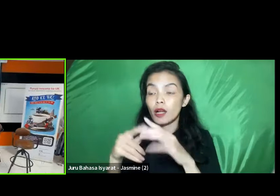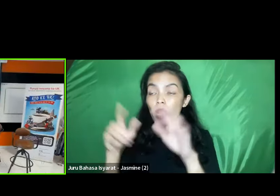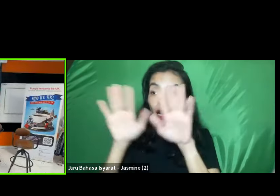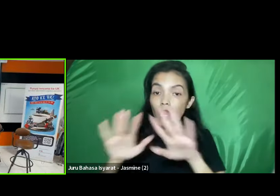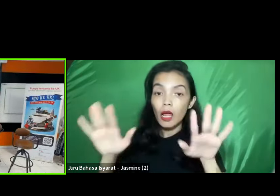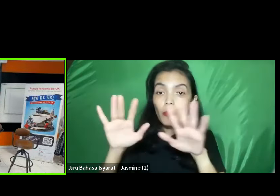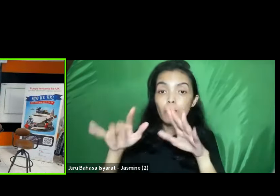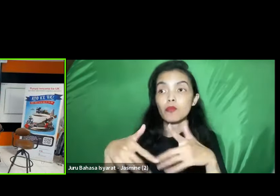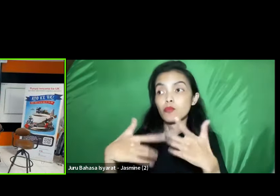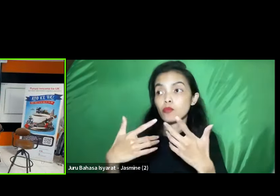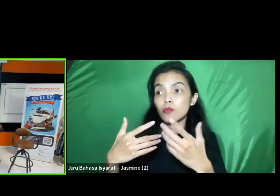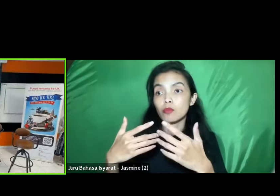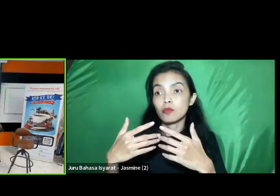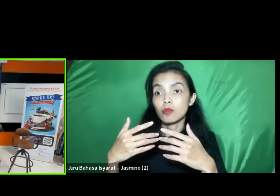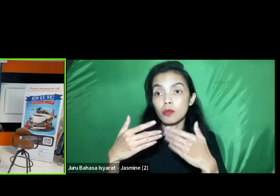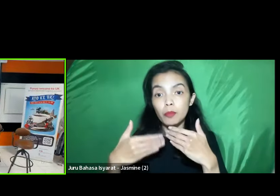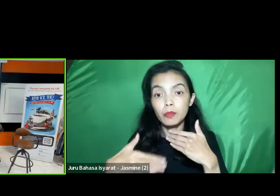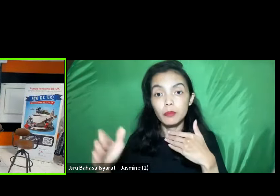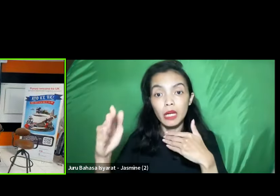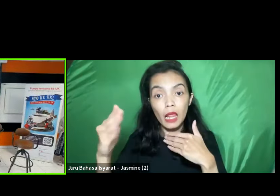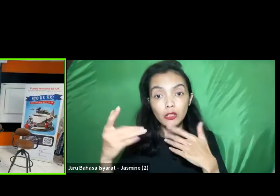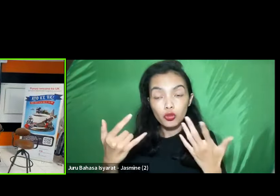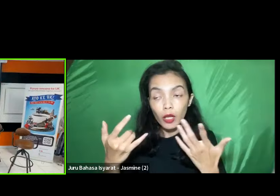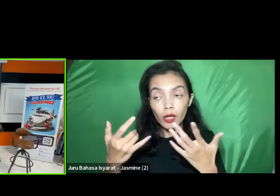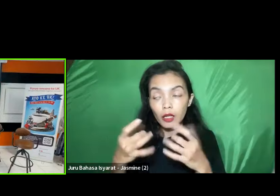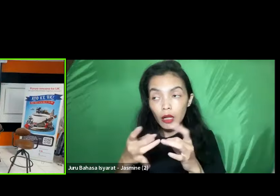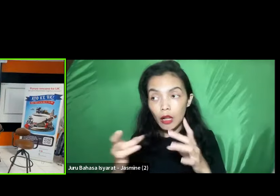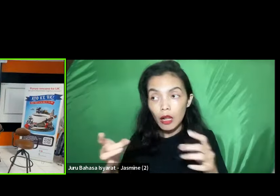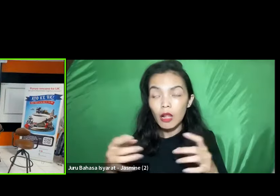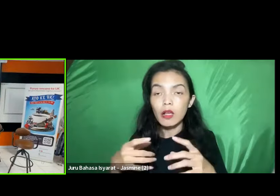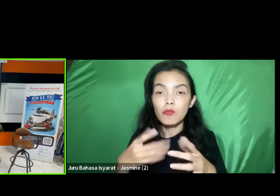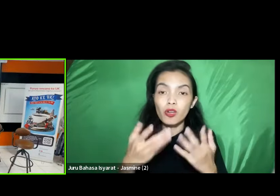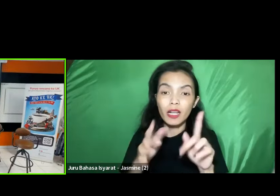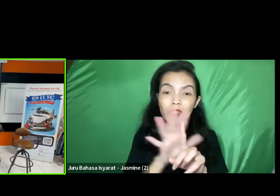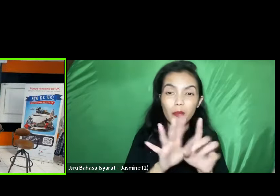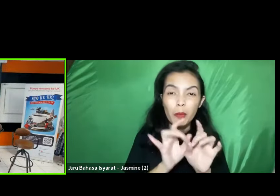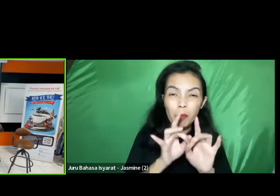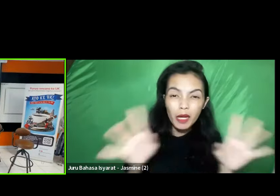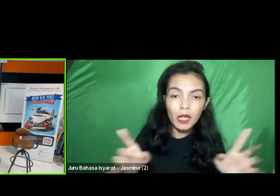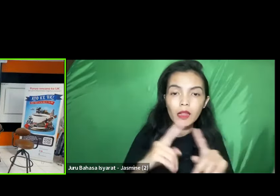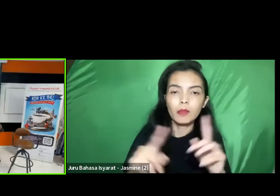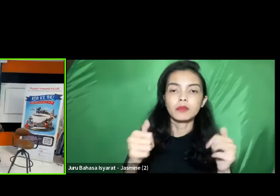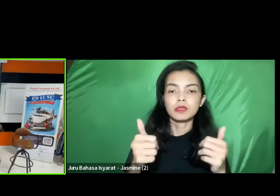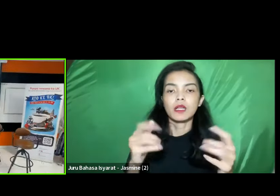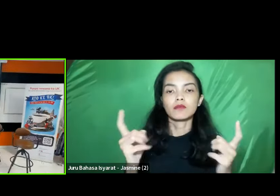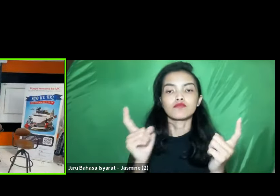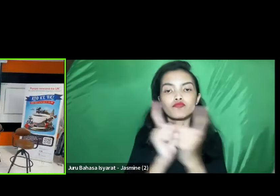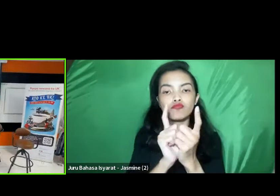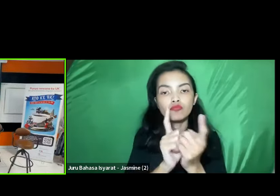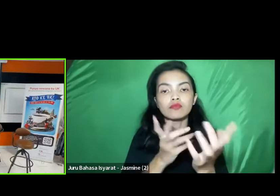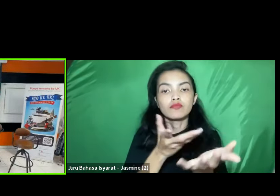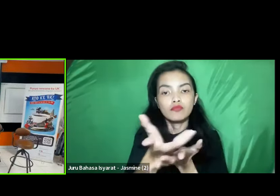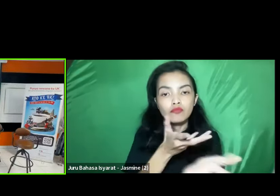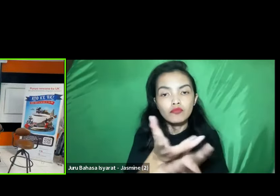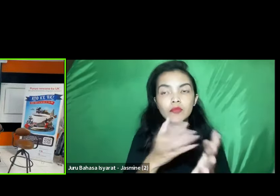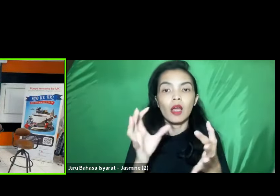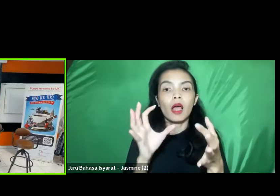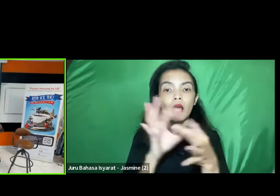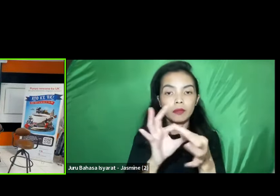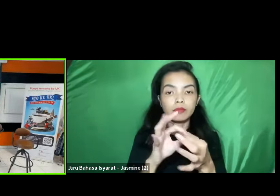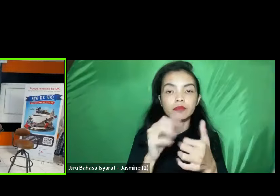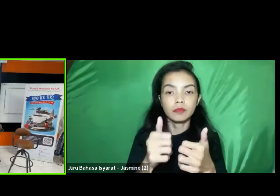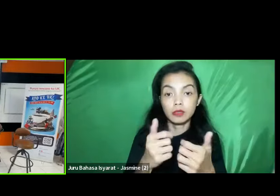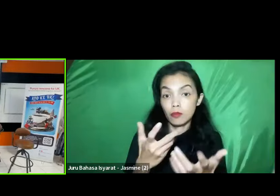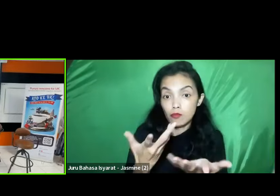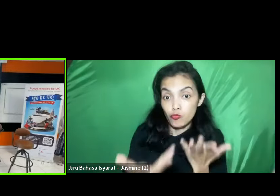Sebutkan di situ teman-teman bisa saling bernetworking melalui acara-acara yang kita eh buat di chefb ini tidak hanya sesama teman-teman tapi